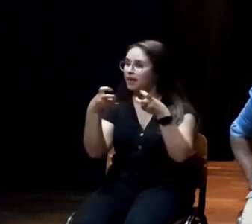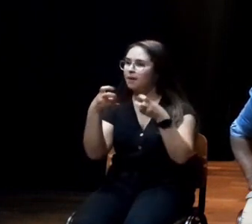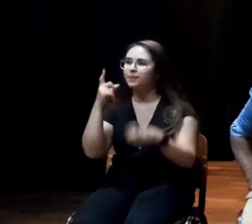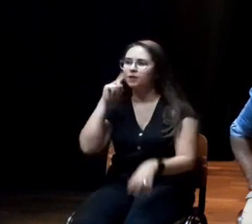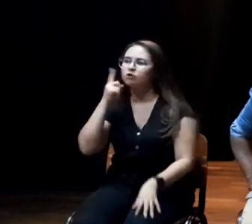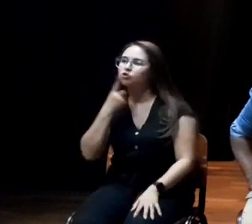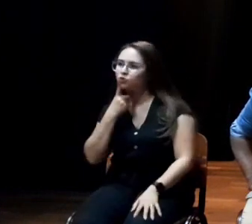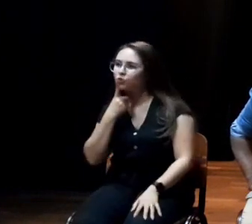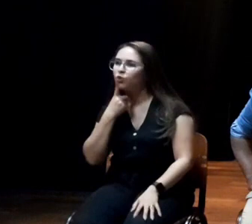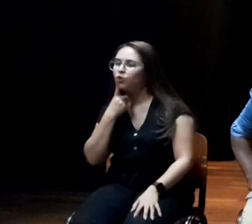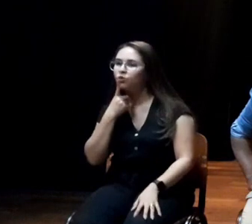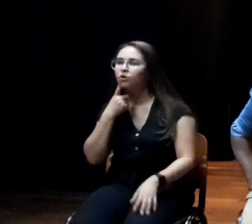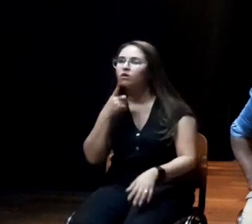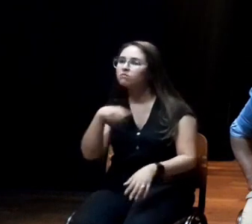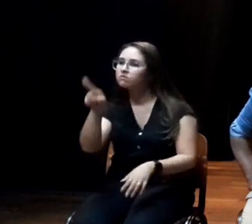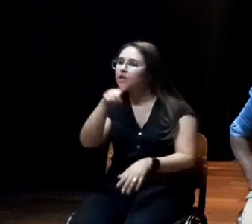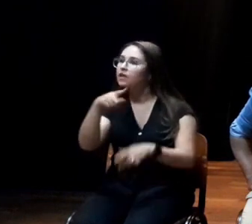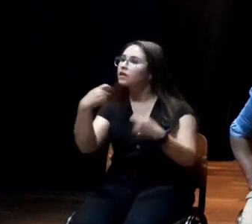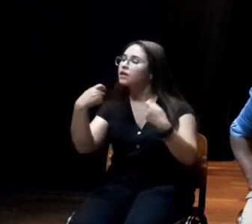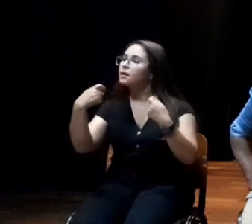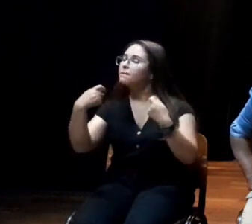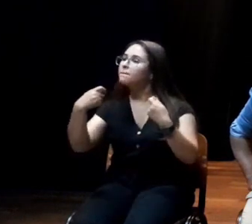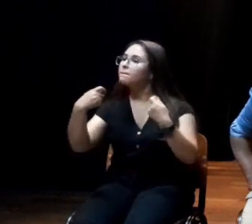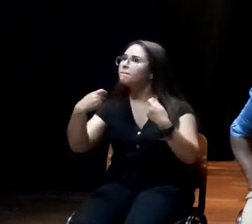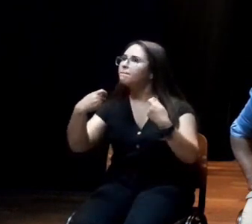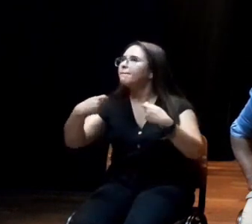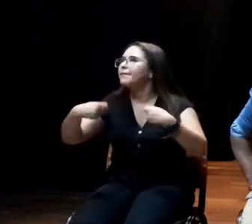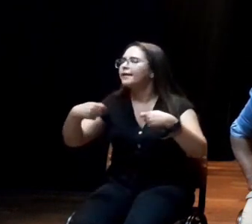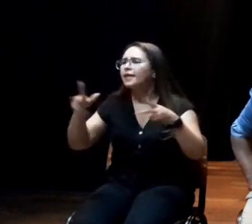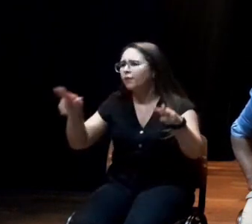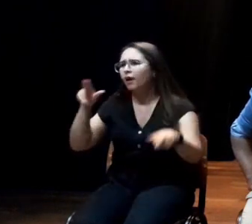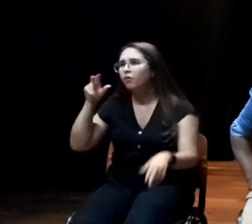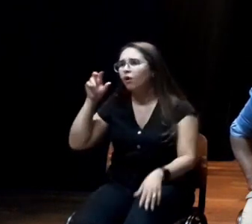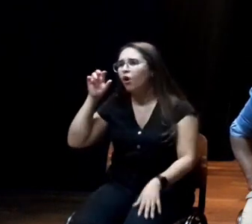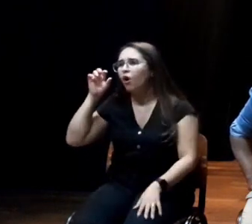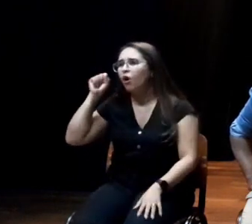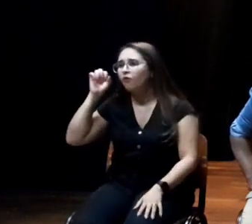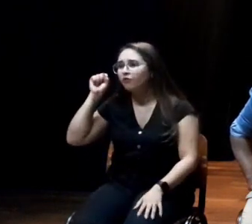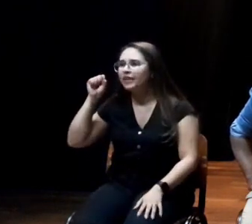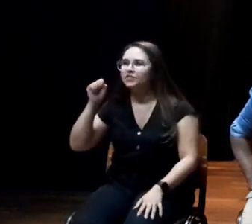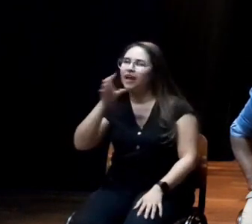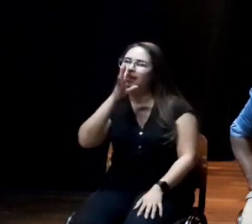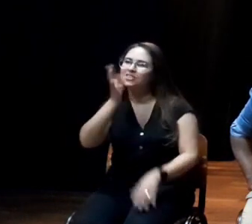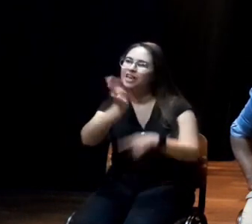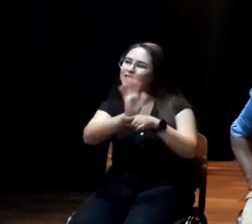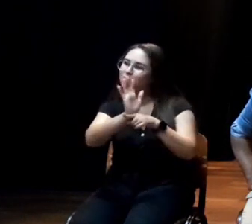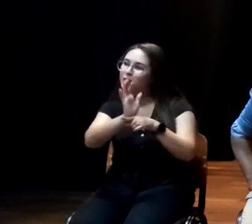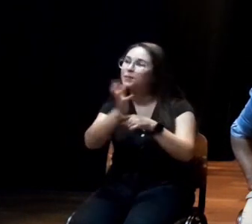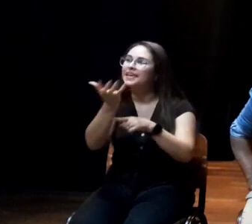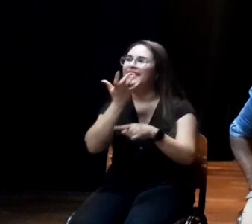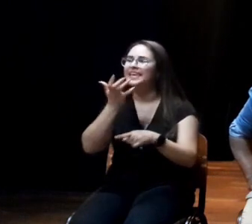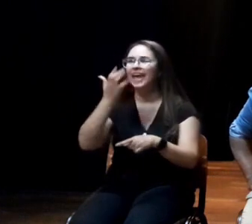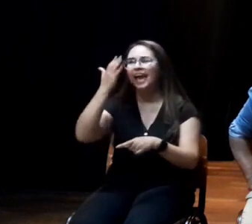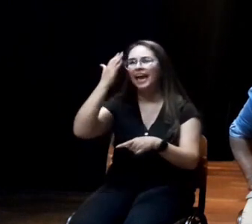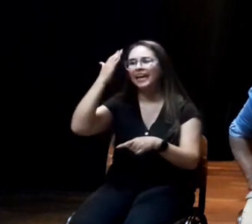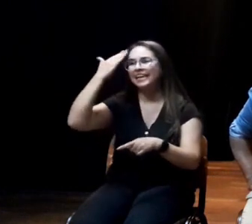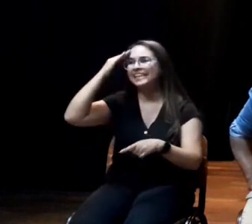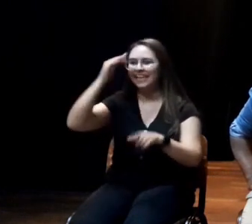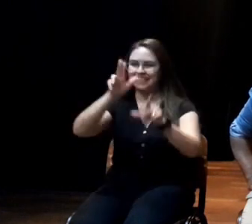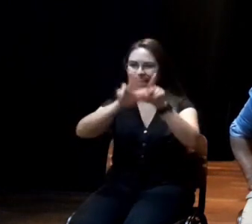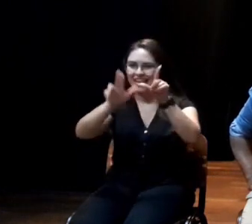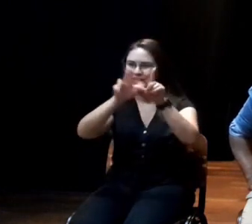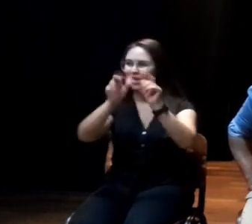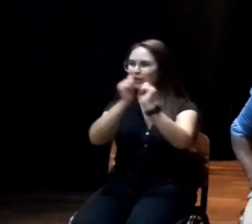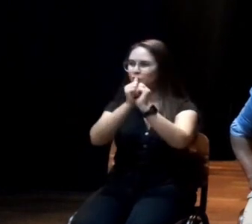os surdos eles estão precisando de... como um ouvinte, né? Que tem que assistir um filme e aprender a ler a legenda ao mesmo